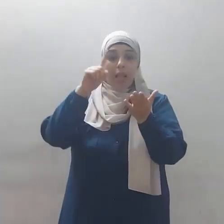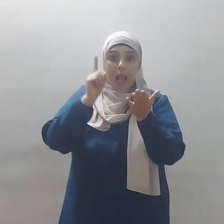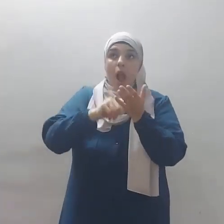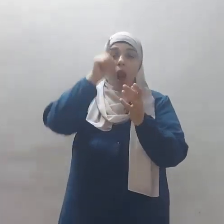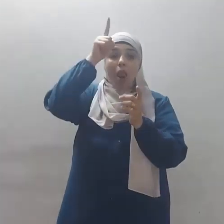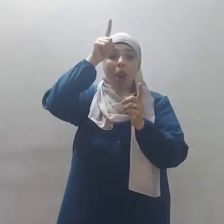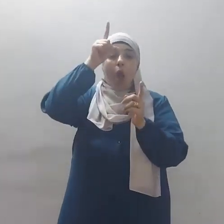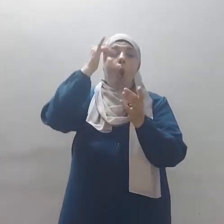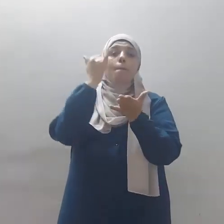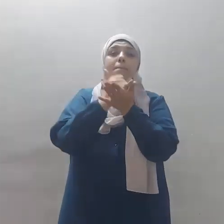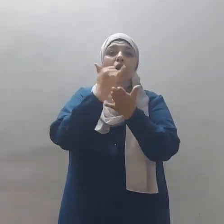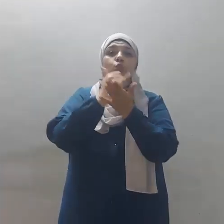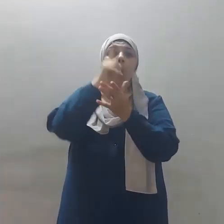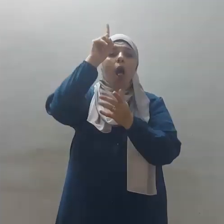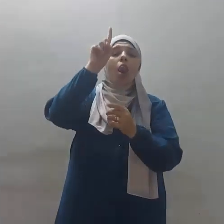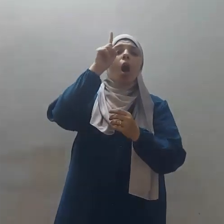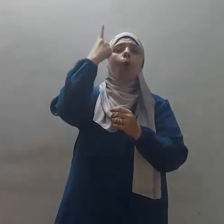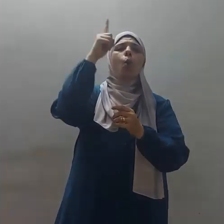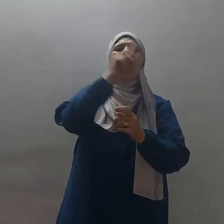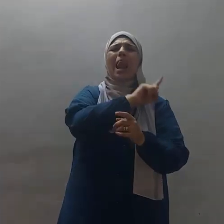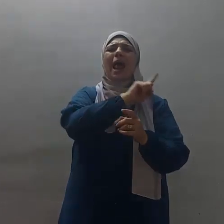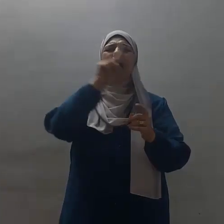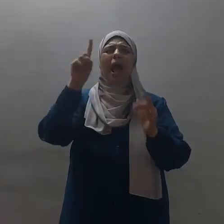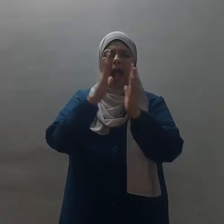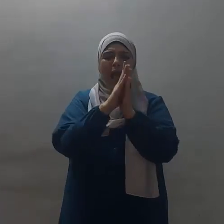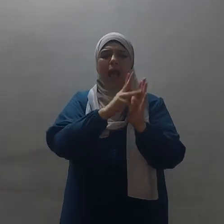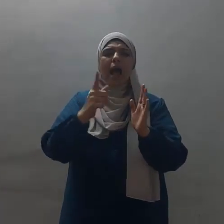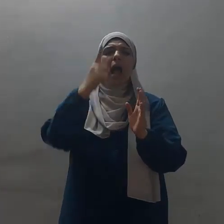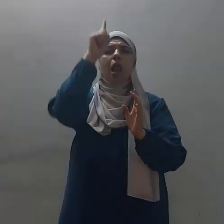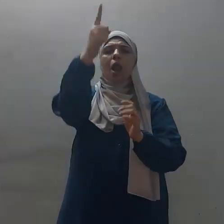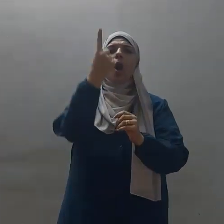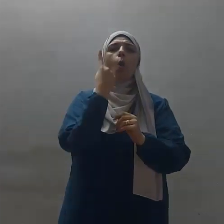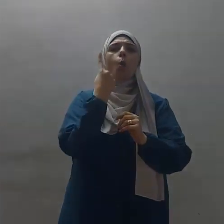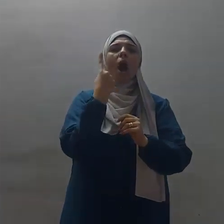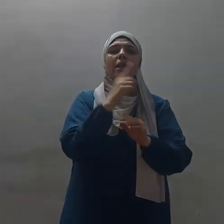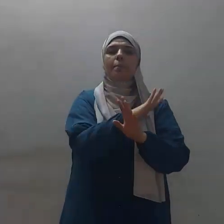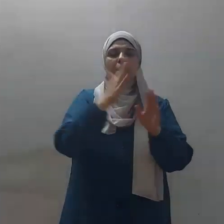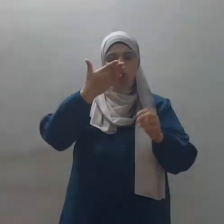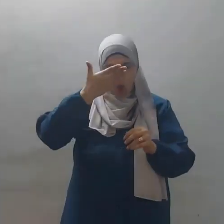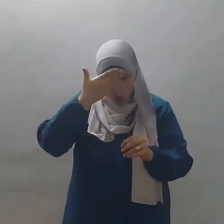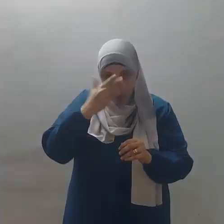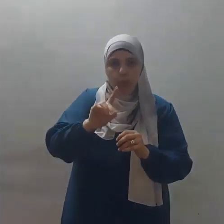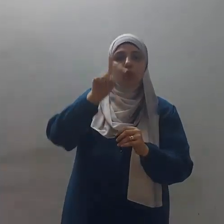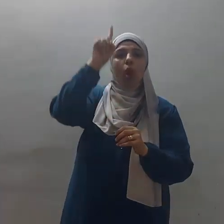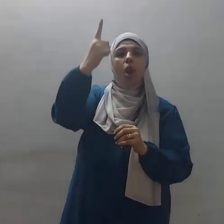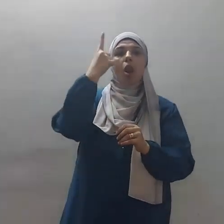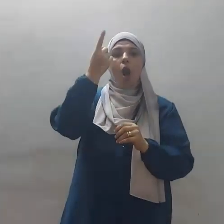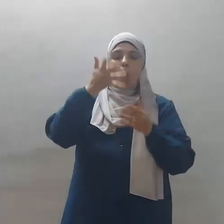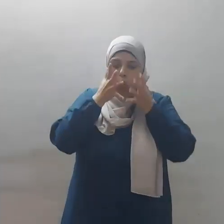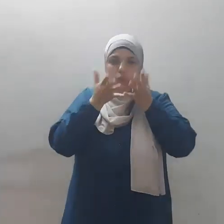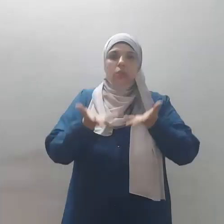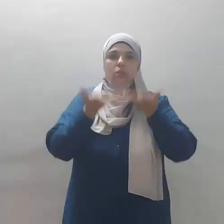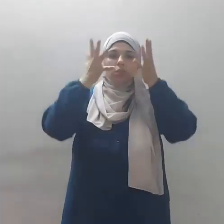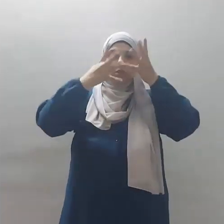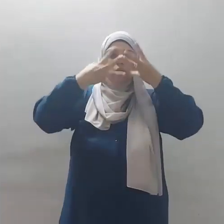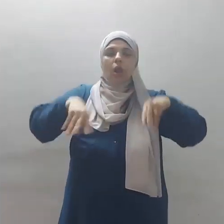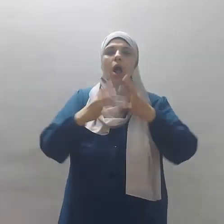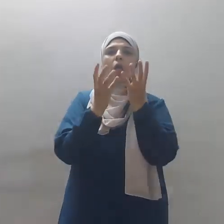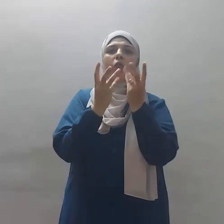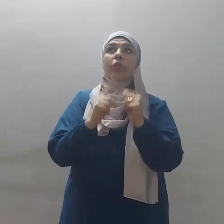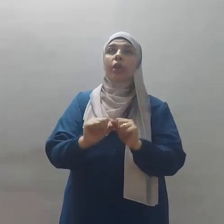انني انا الله لا اله الا انا فاعبدني واقم الصلاه